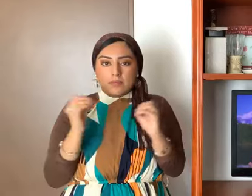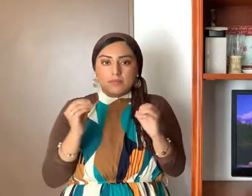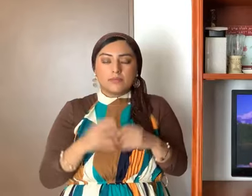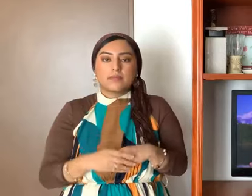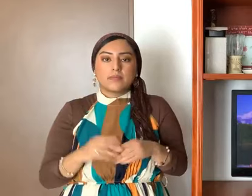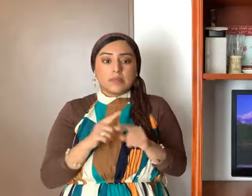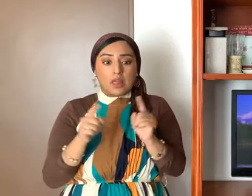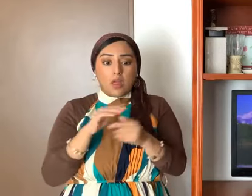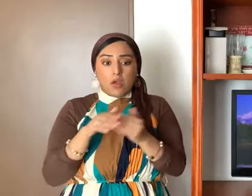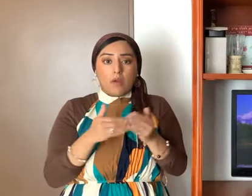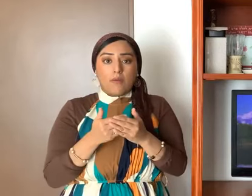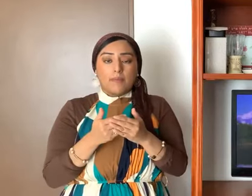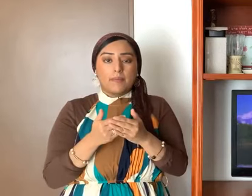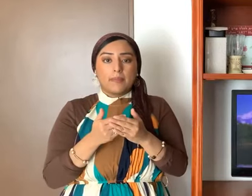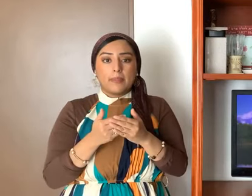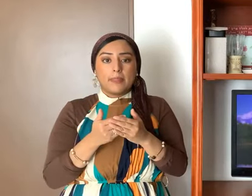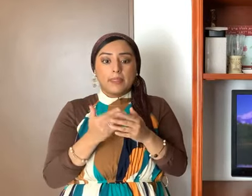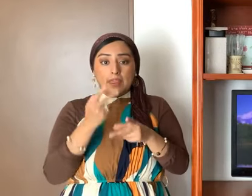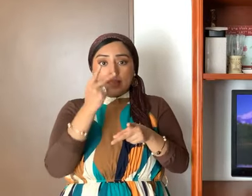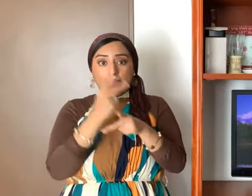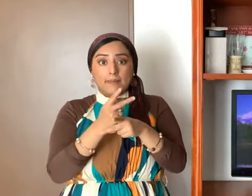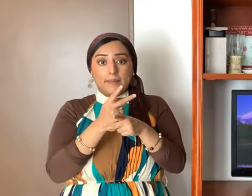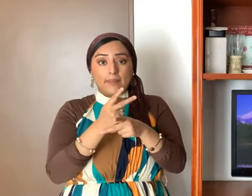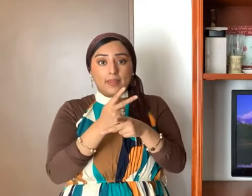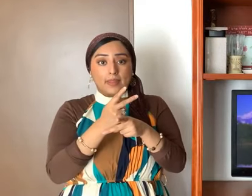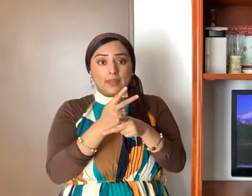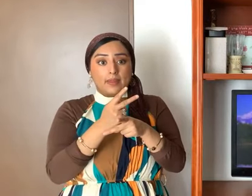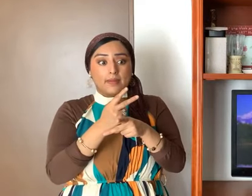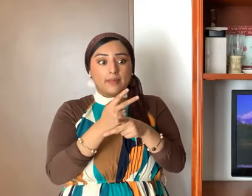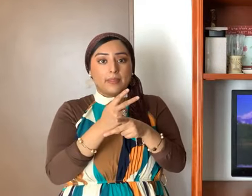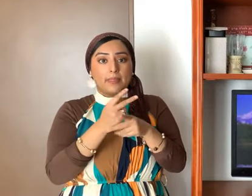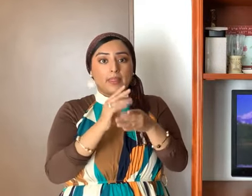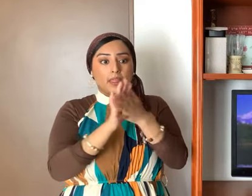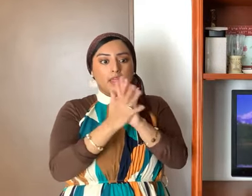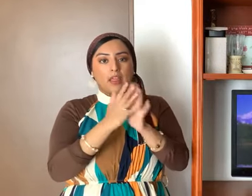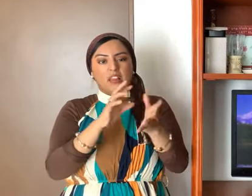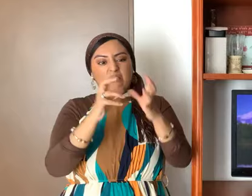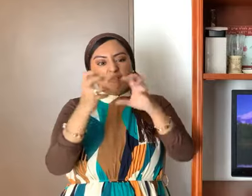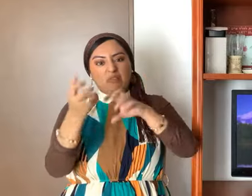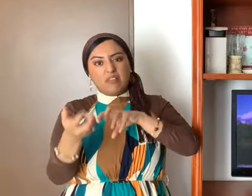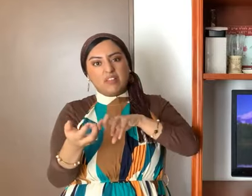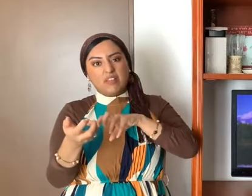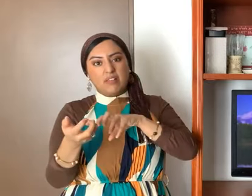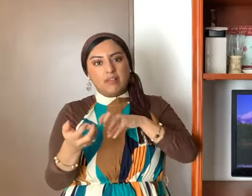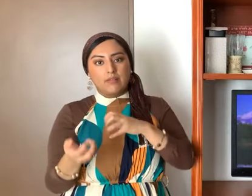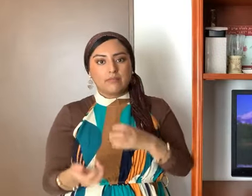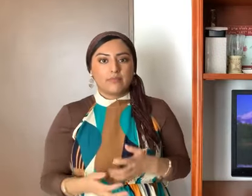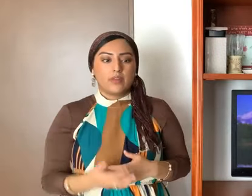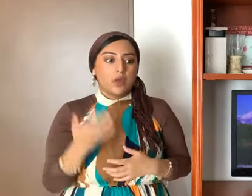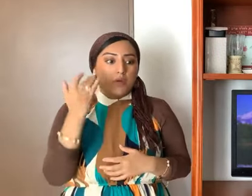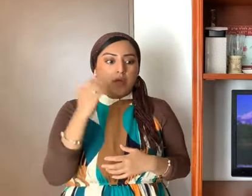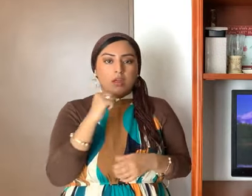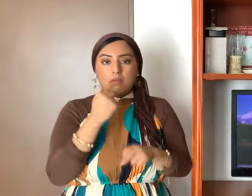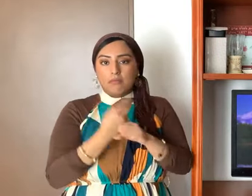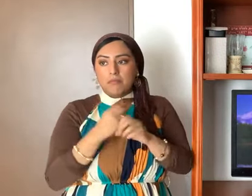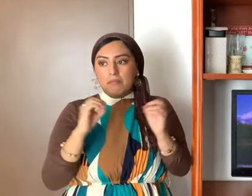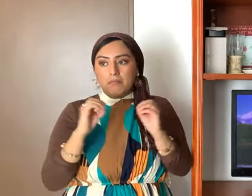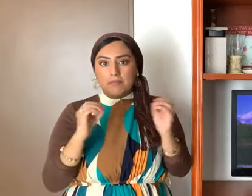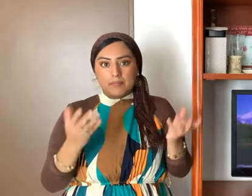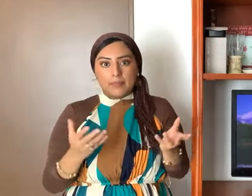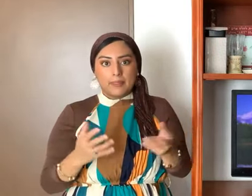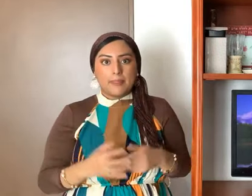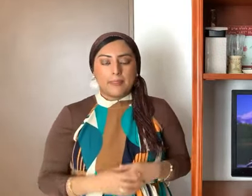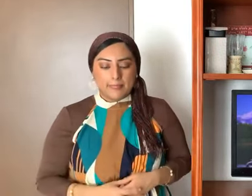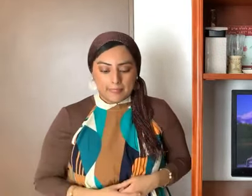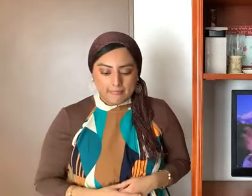Pero todo lo que se guarda atrás de una vitrina tarde que temprano termina por ponerse feo, por ponerse inservible. ¿Por qué? Porque no se usó,